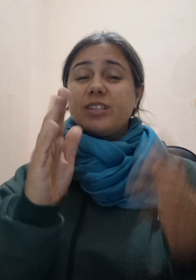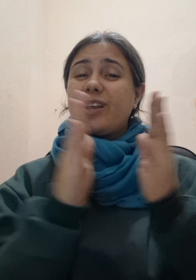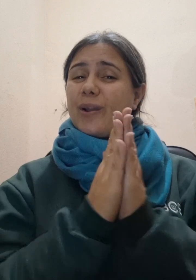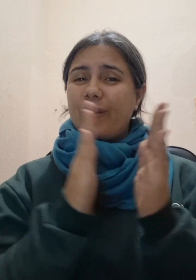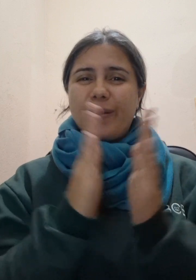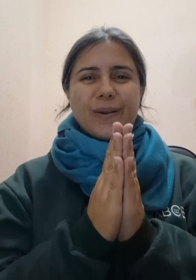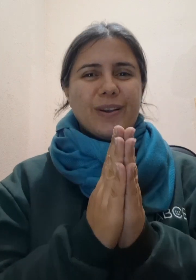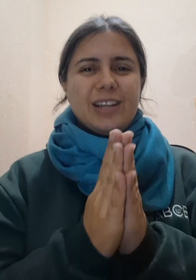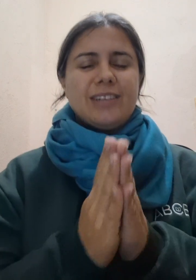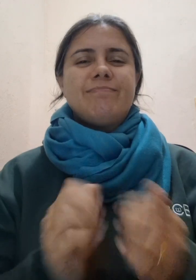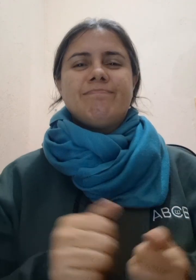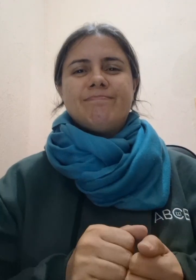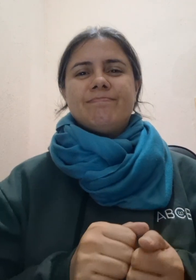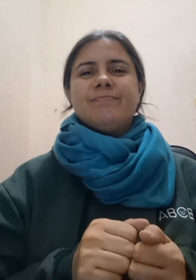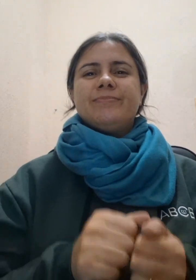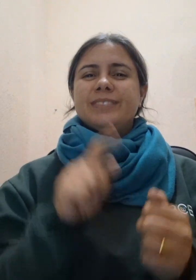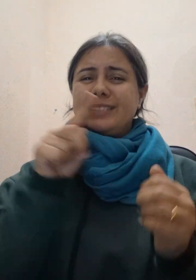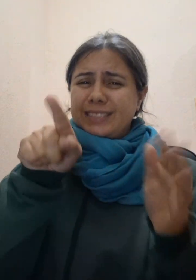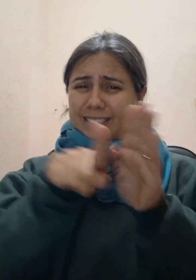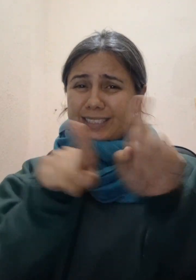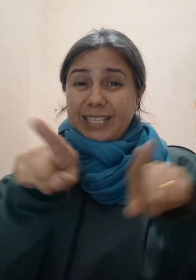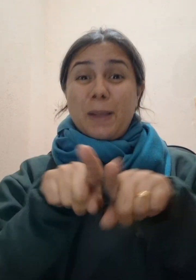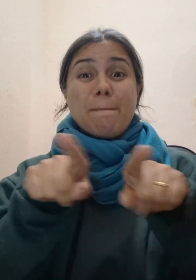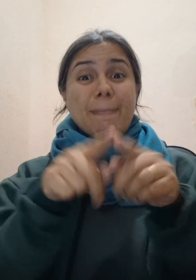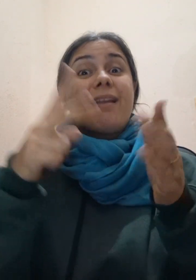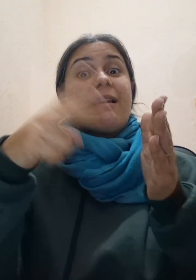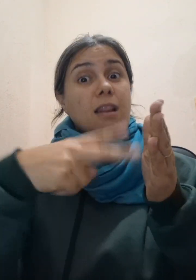Aprender com a vida de Jó.